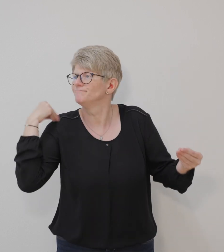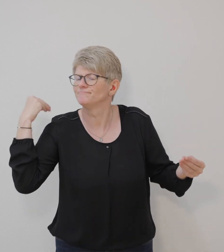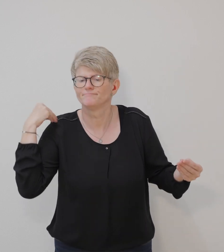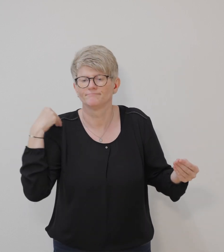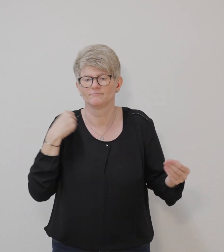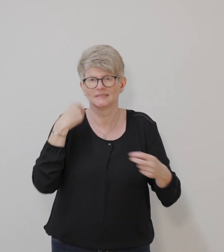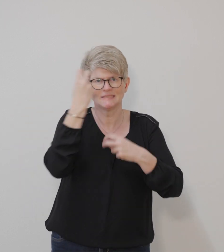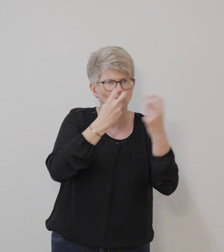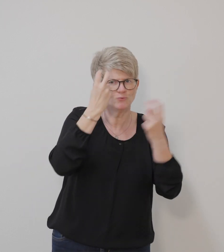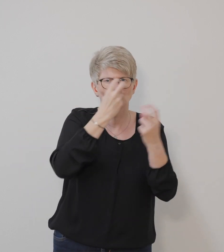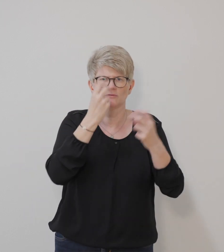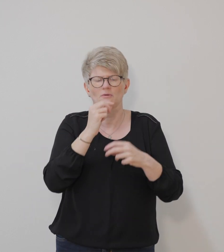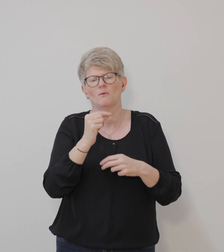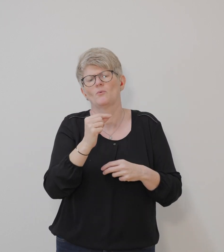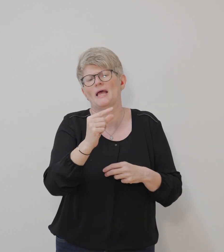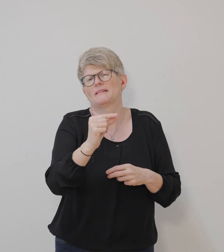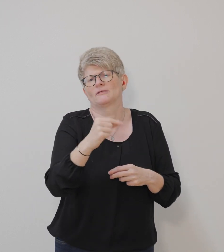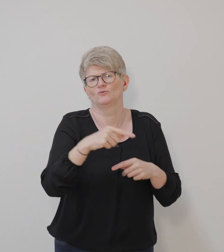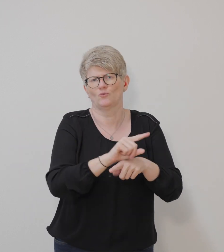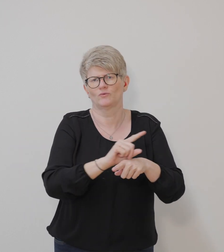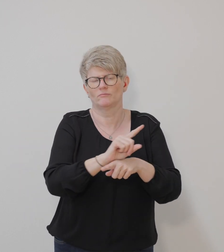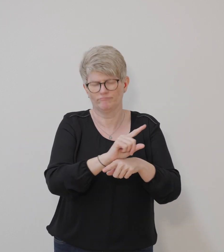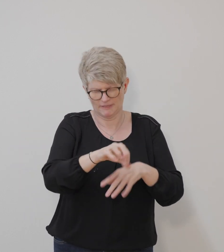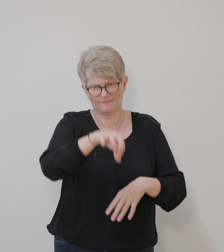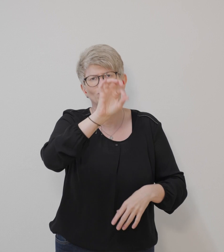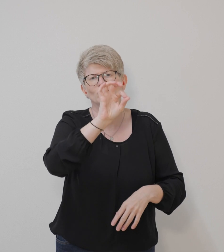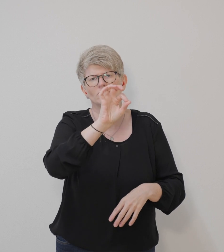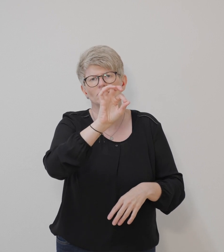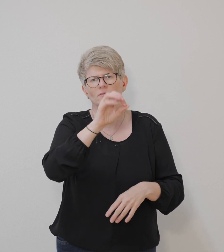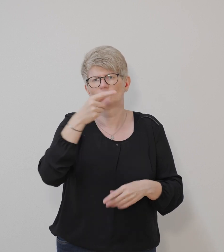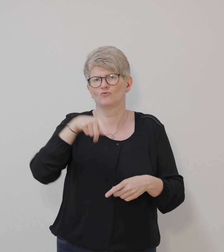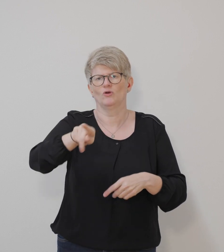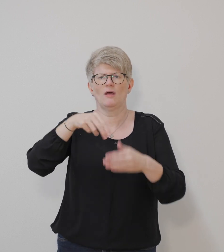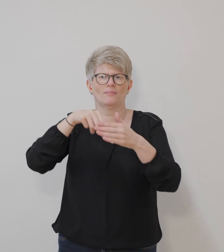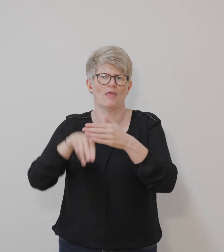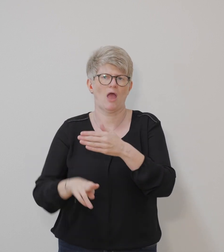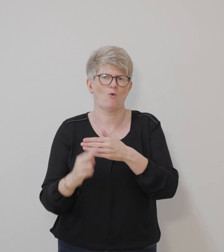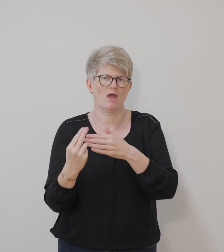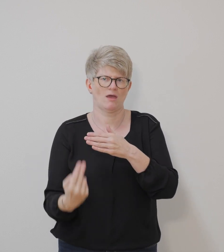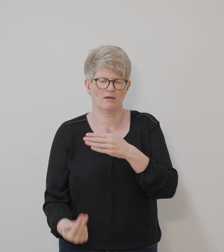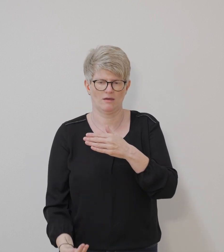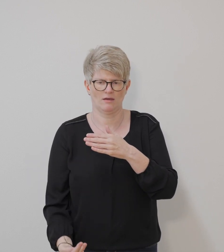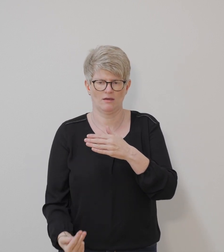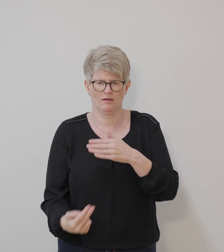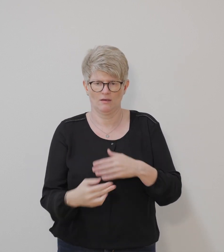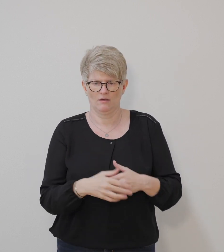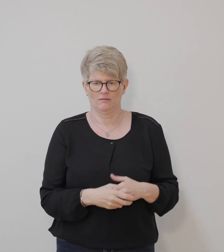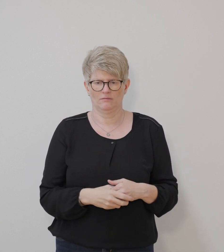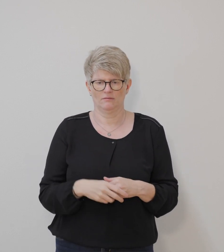Aus einem Bericht der Kriminalpolizei. Ein 22-jähriger Mann wurde als vermisst